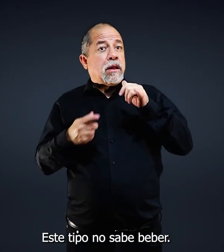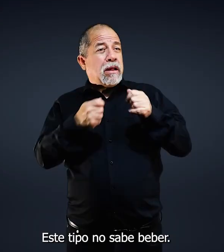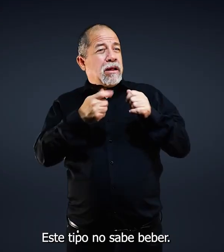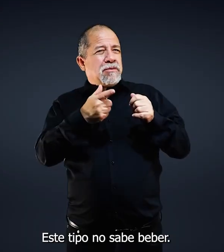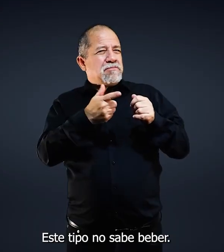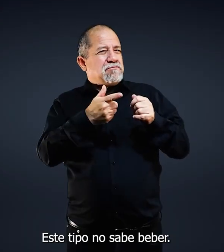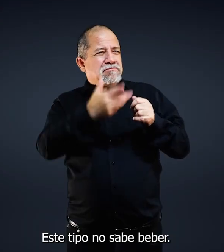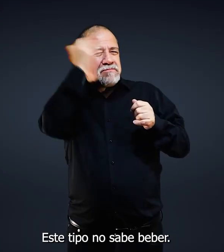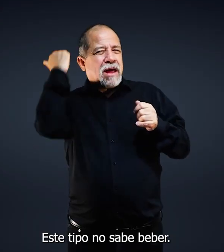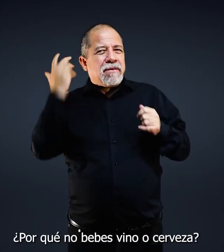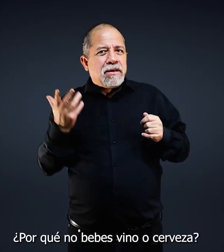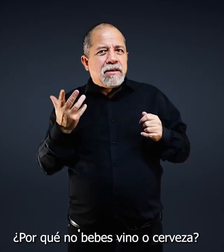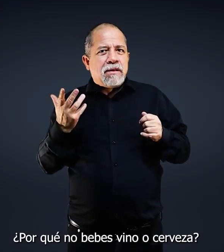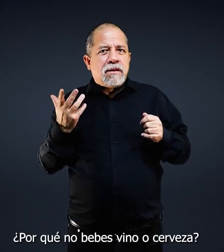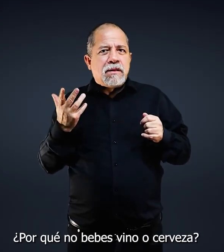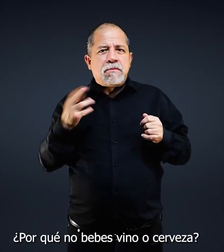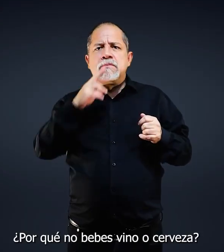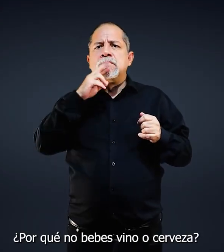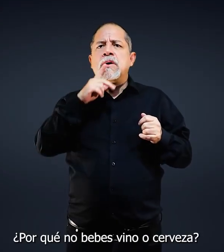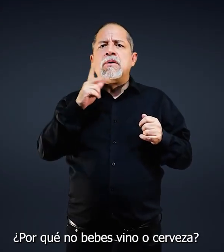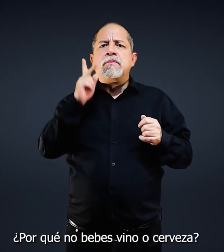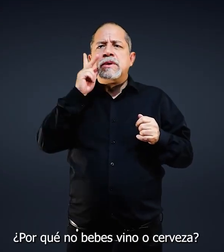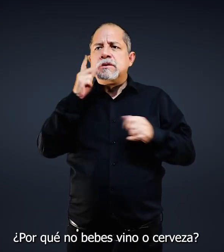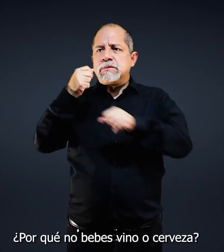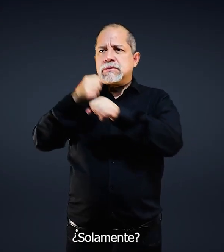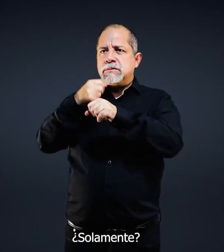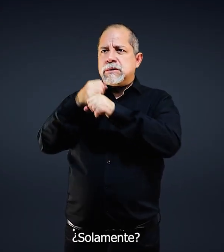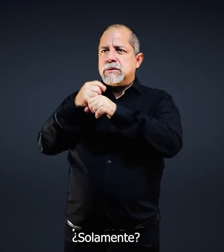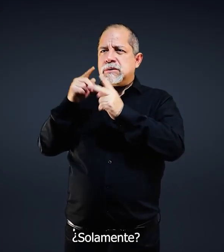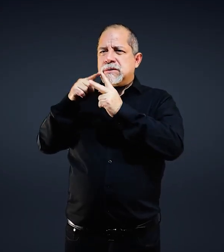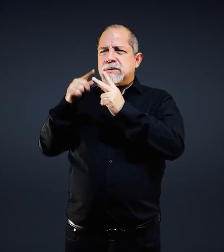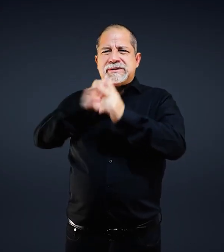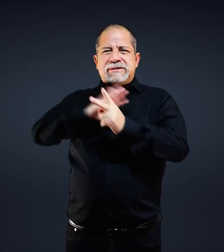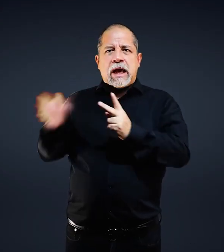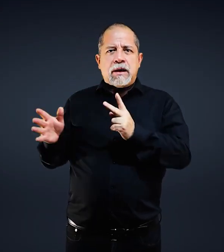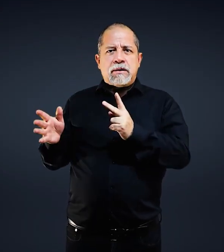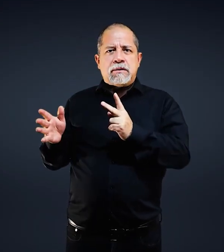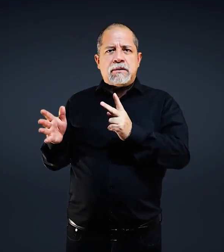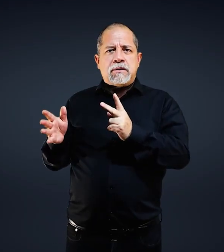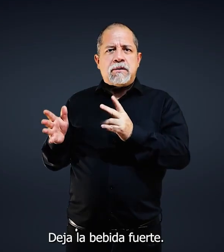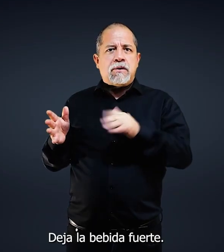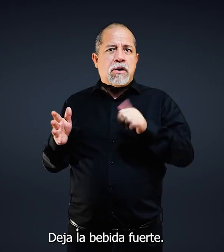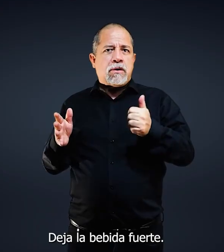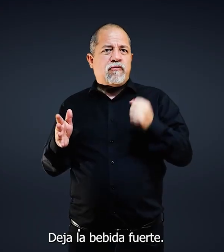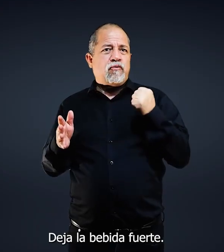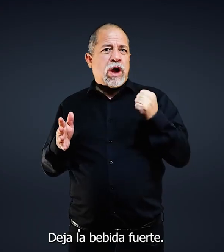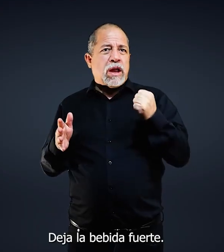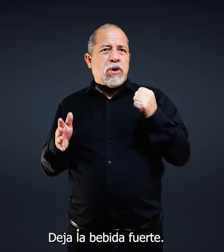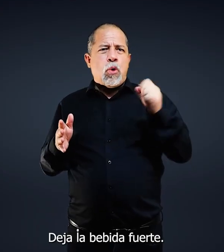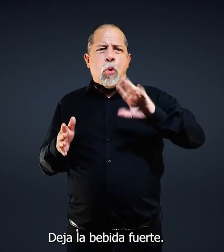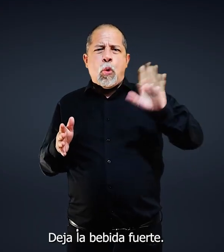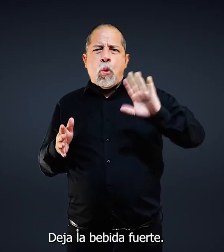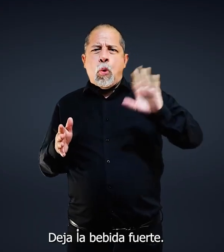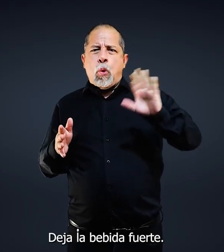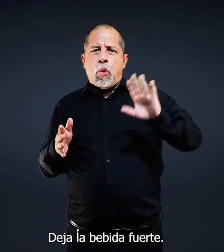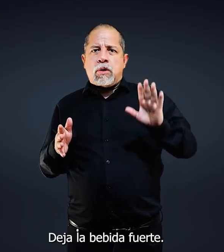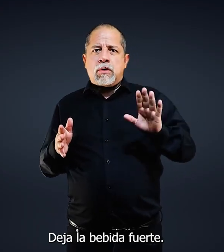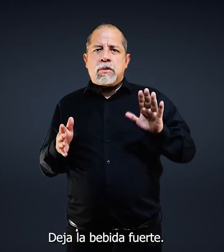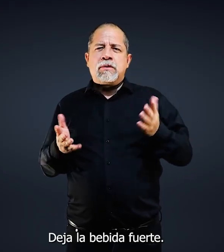beber. ¿Por qué no bebes vino o cerveza solamente? Deja la bebida fuerte. Debe de